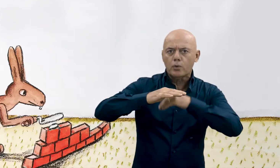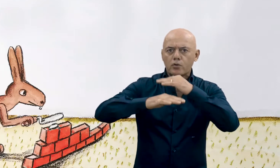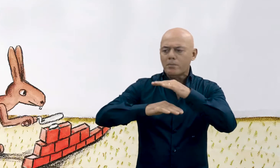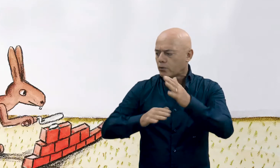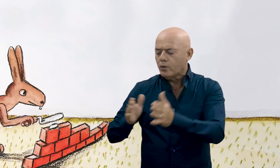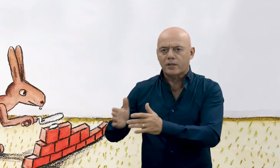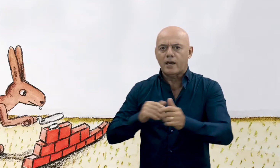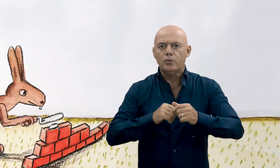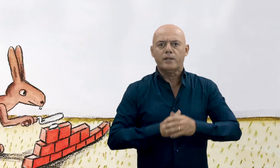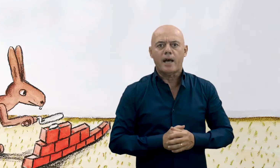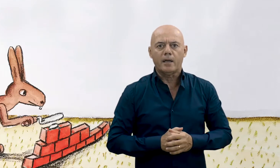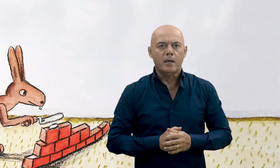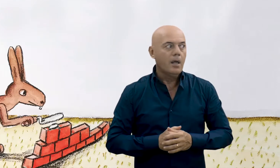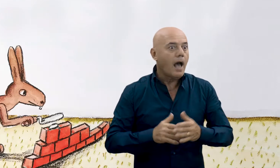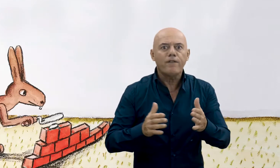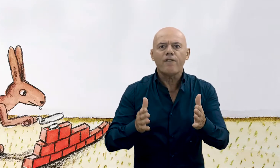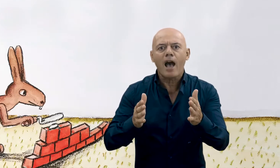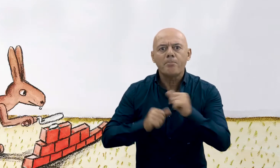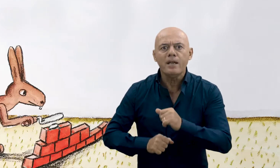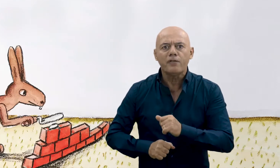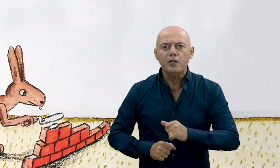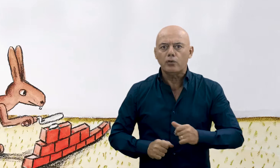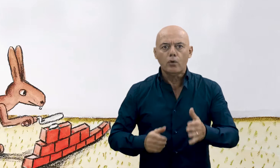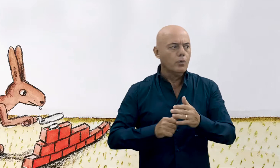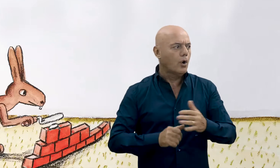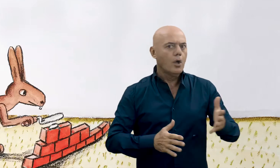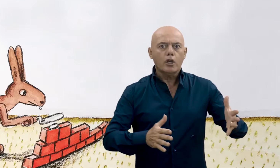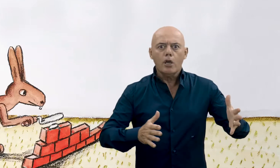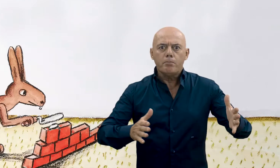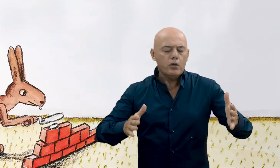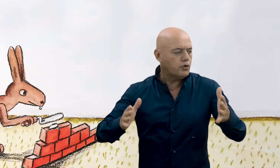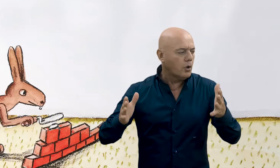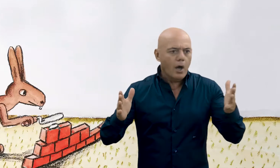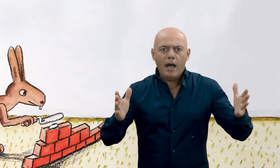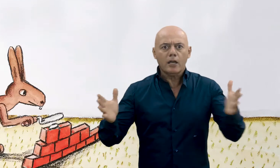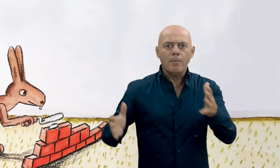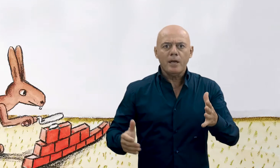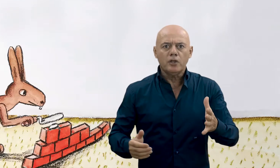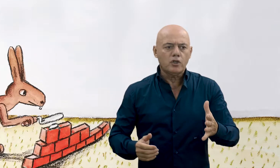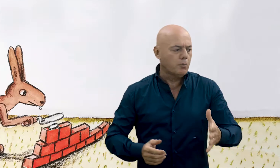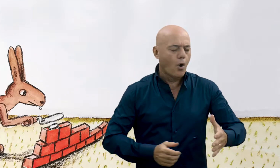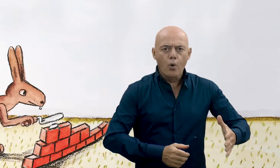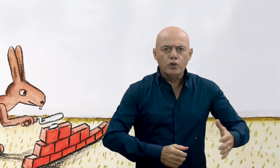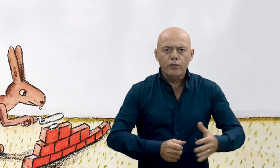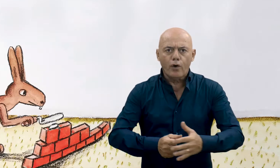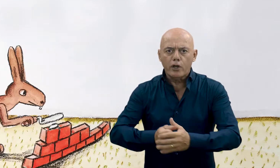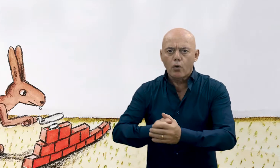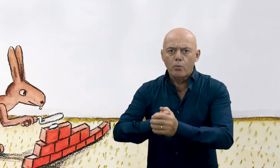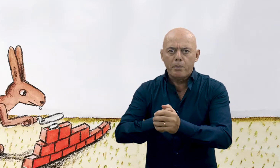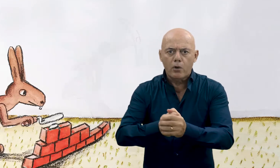su mattone tra le due tane. Aveva appena finito il muro che Bigio, arrabbiatissimo, uscì fuori con un